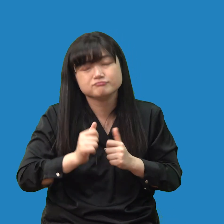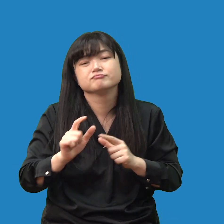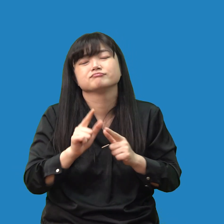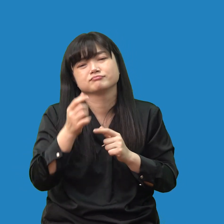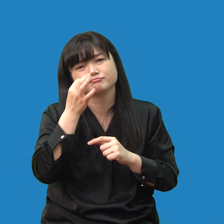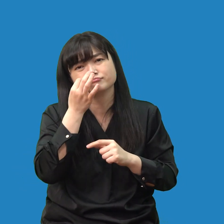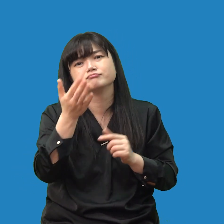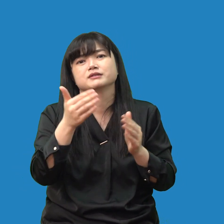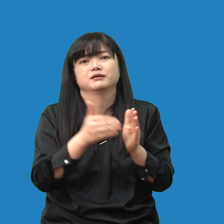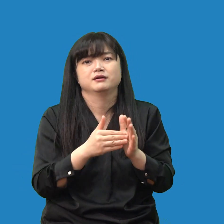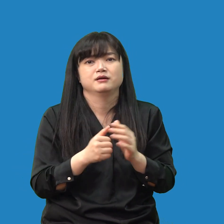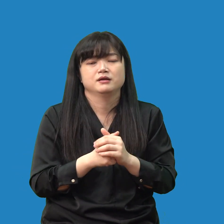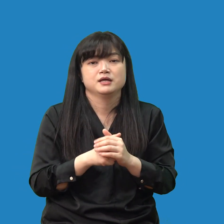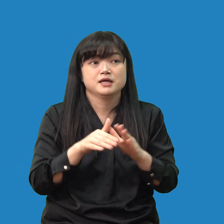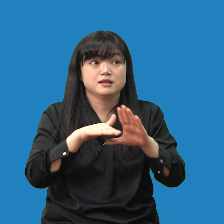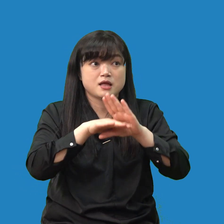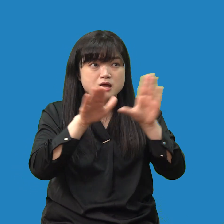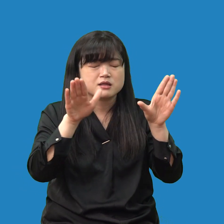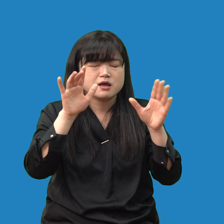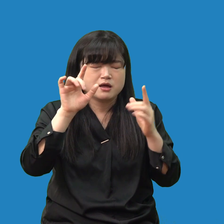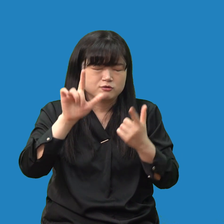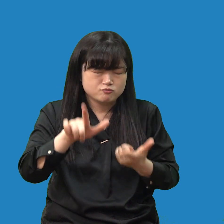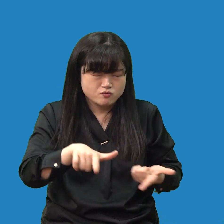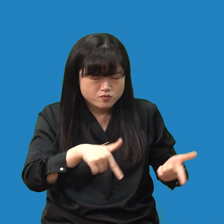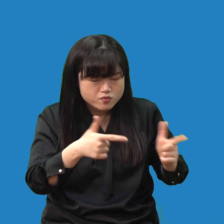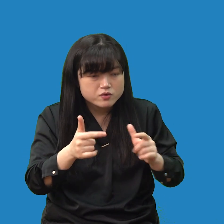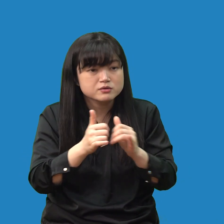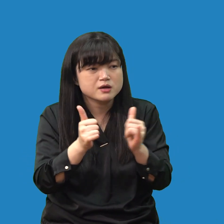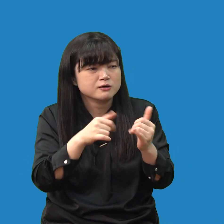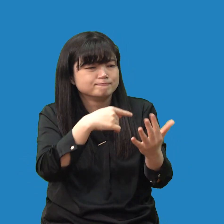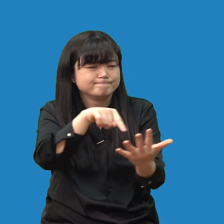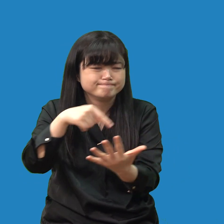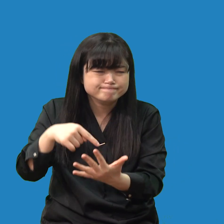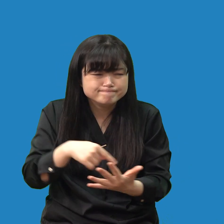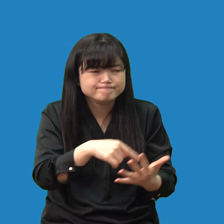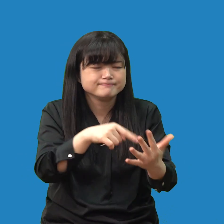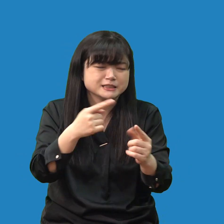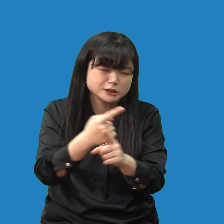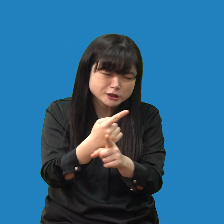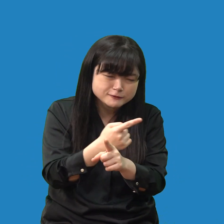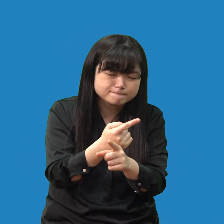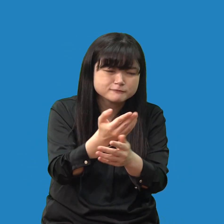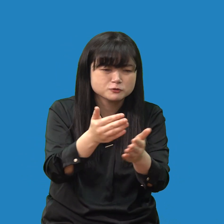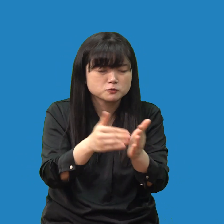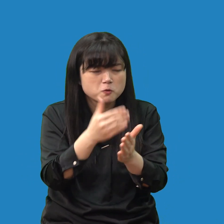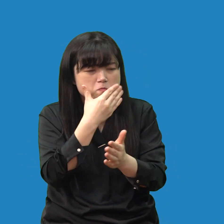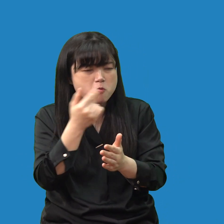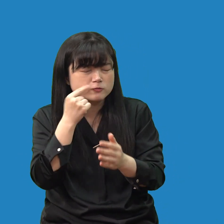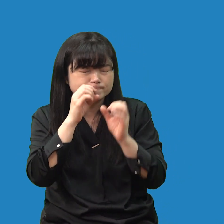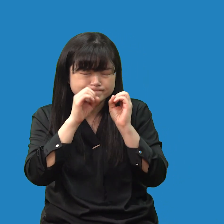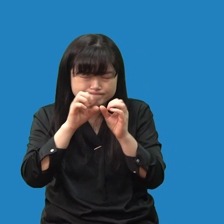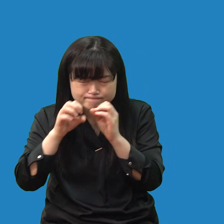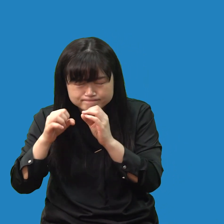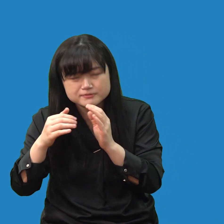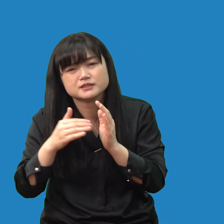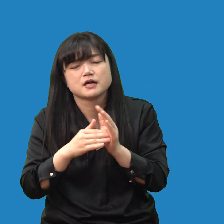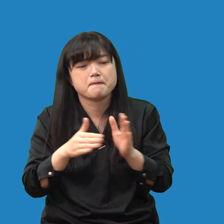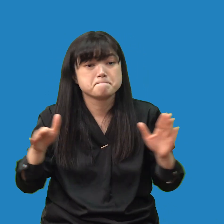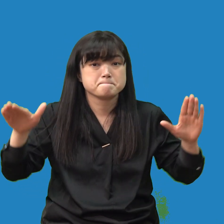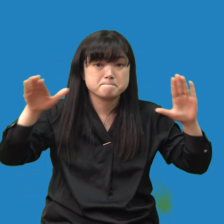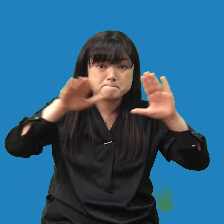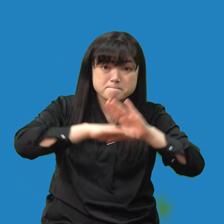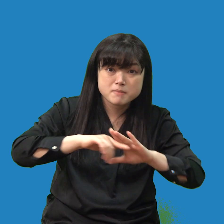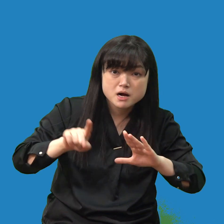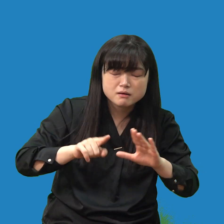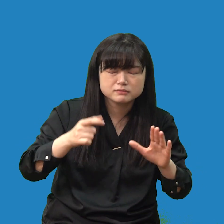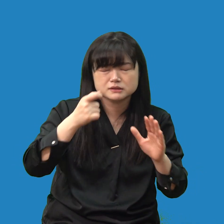사셨기 때문입니다. 낮에는 하루 종일 사람들을 가르치고 치료하고 복음을 전파하시고,